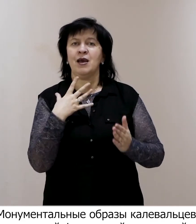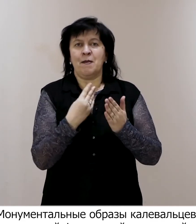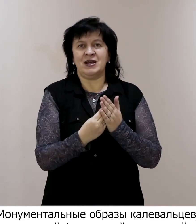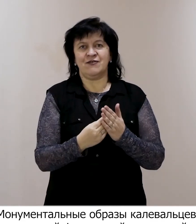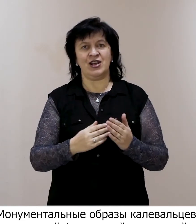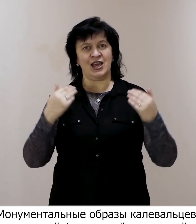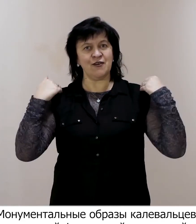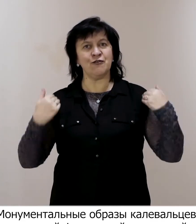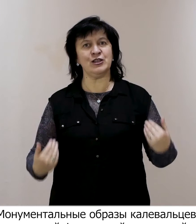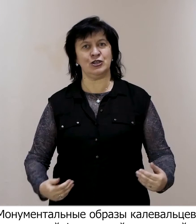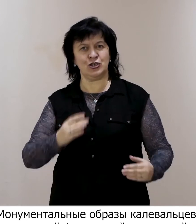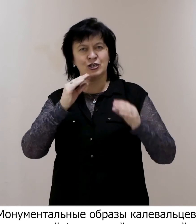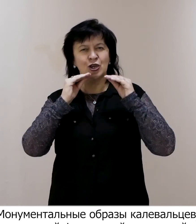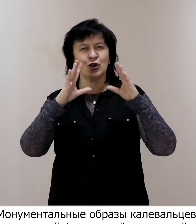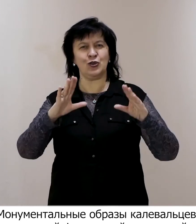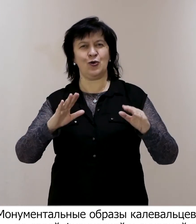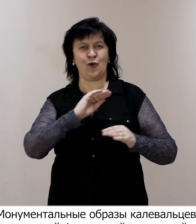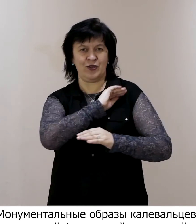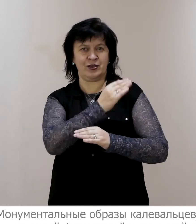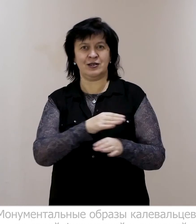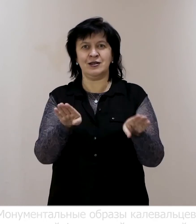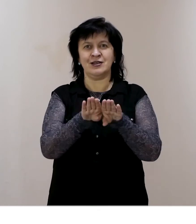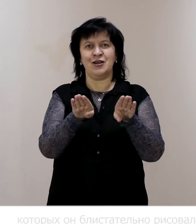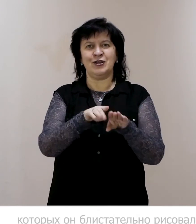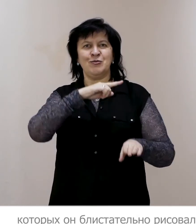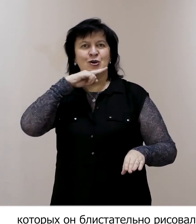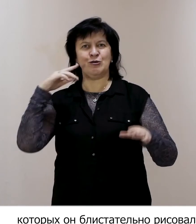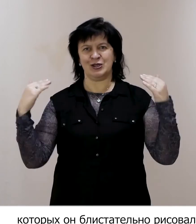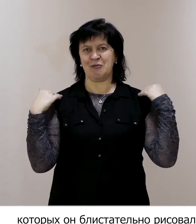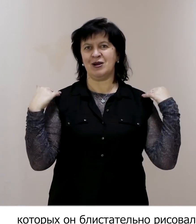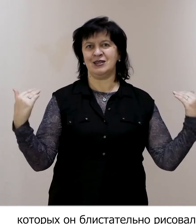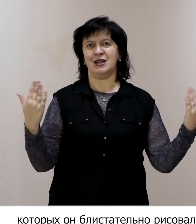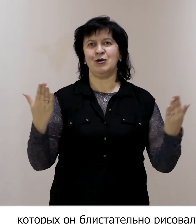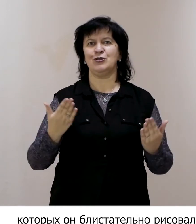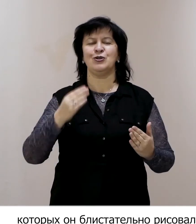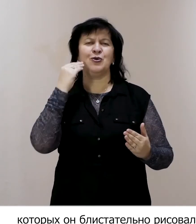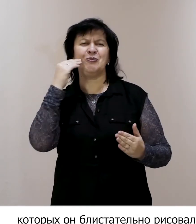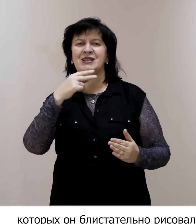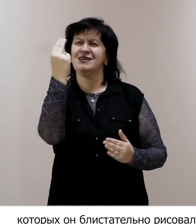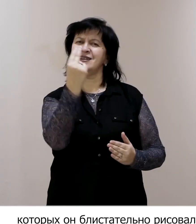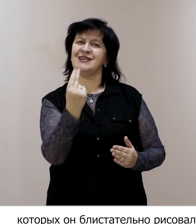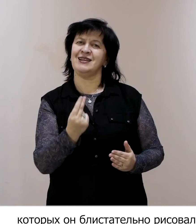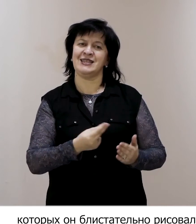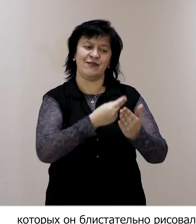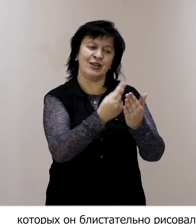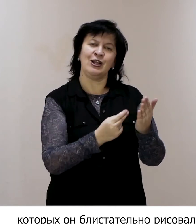силе с родным русским богатырям которых он блистательно рисовал иллюстрирую русские